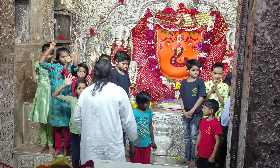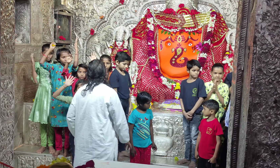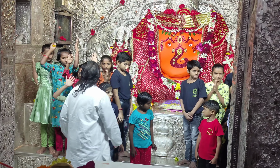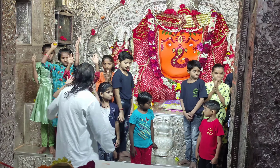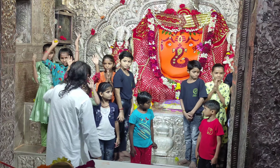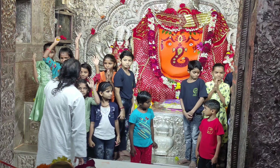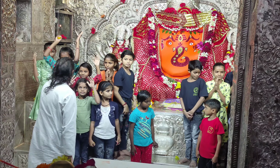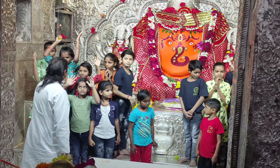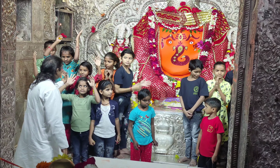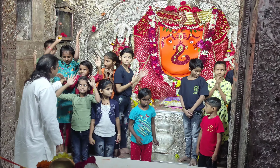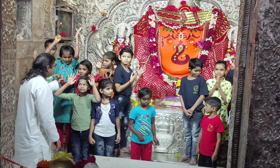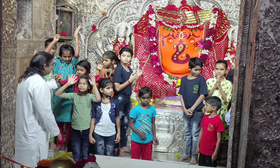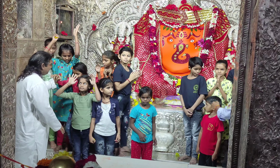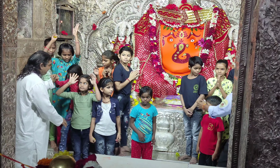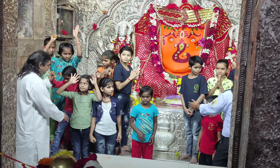आज ए इशारा सब लोग,